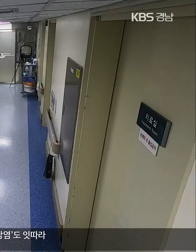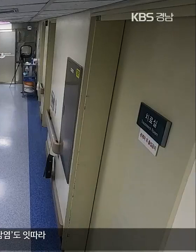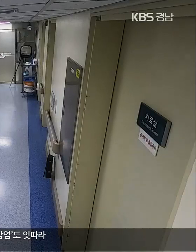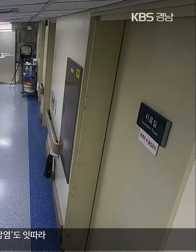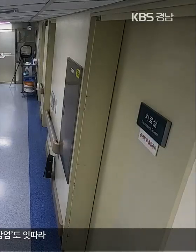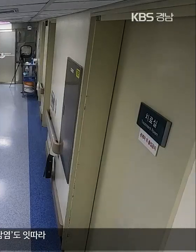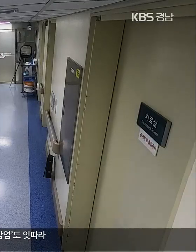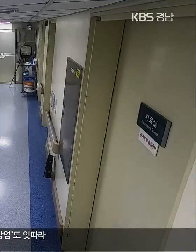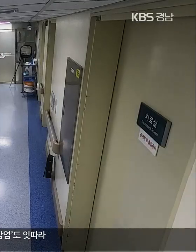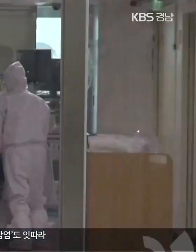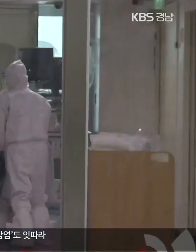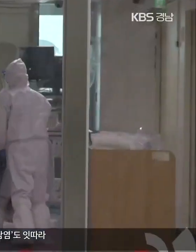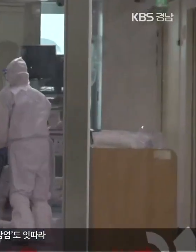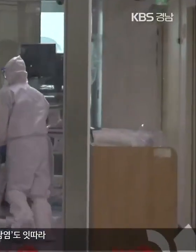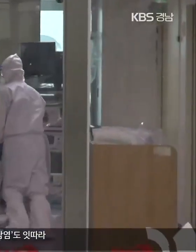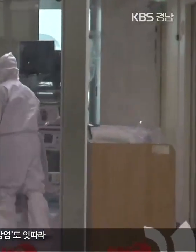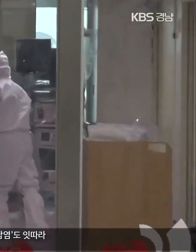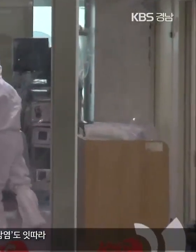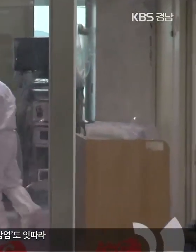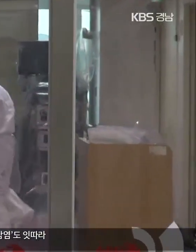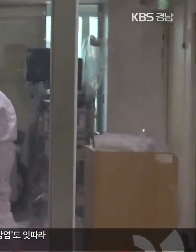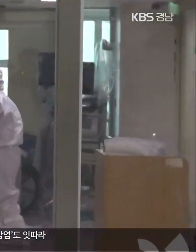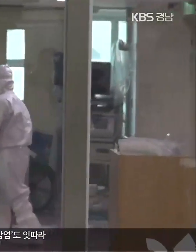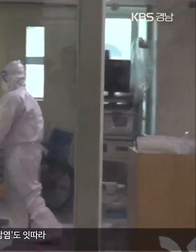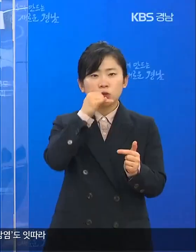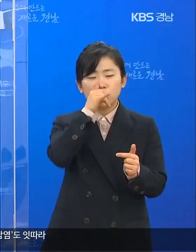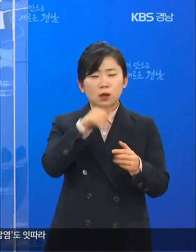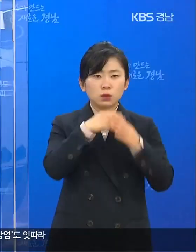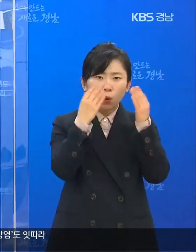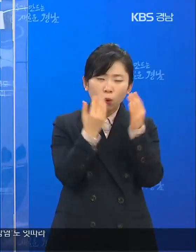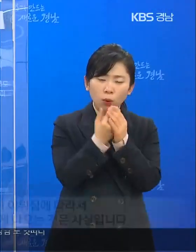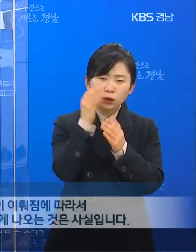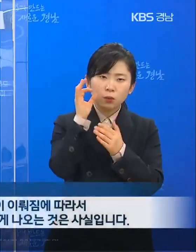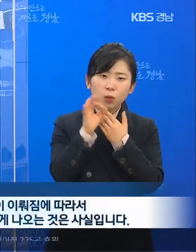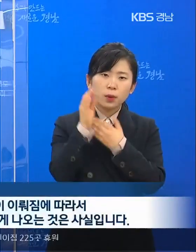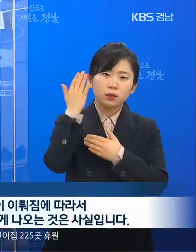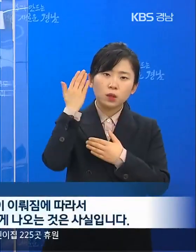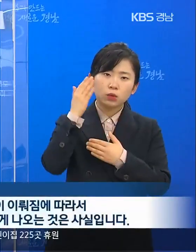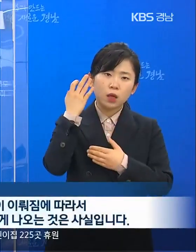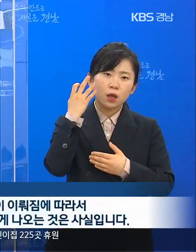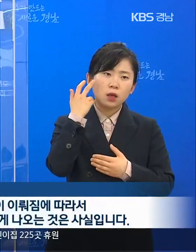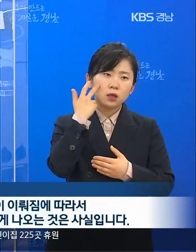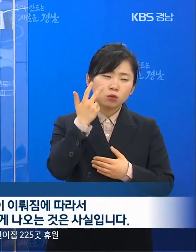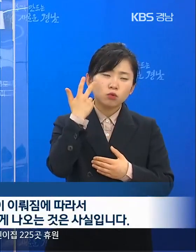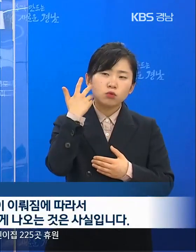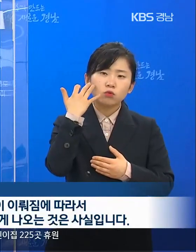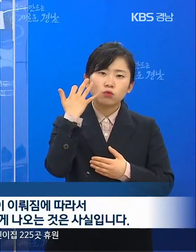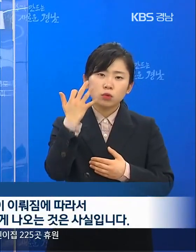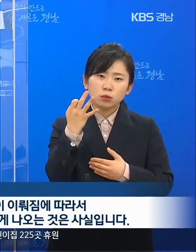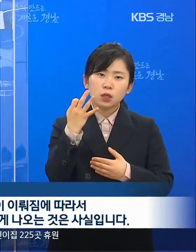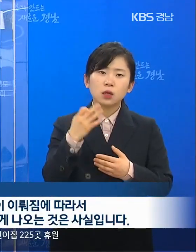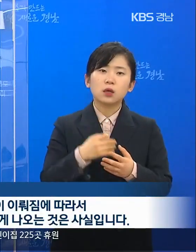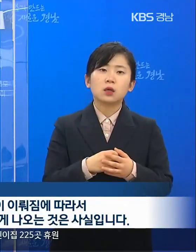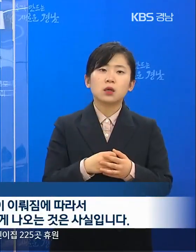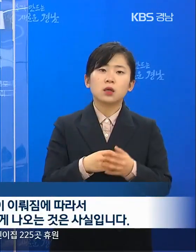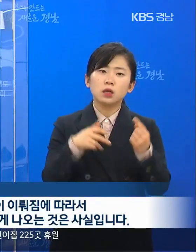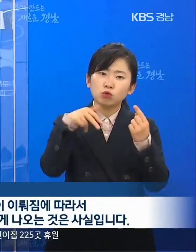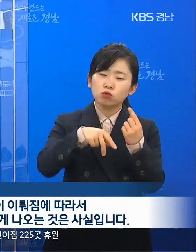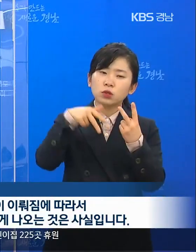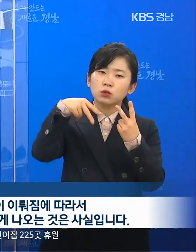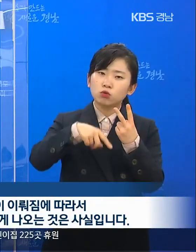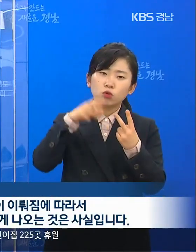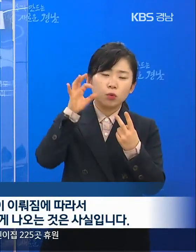13.9% 까지 큰 폭으로 올랐습니다 최근에 1 2주 동안 어 이제 대규모